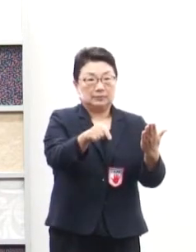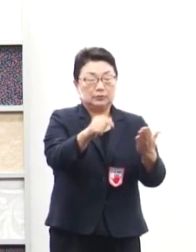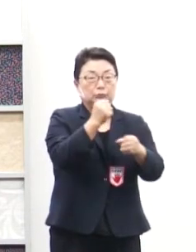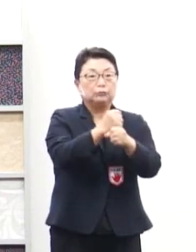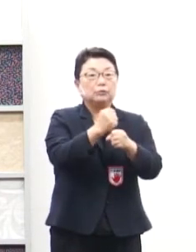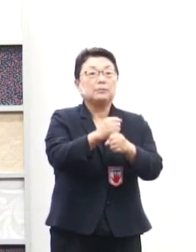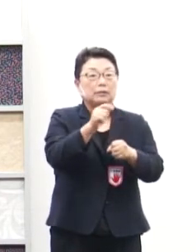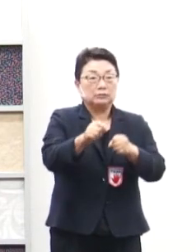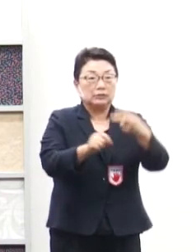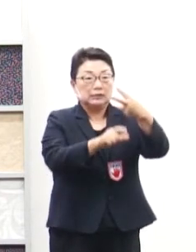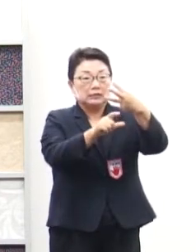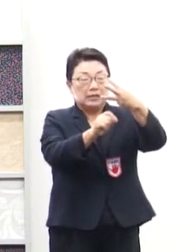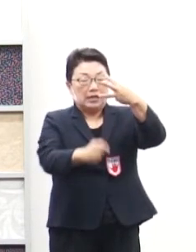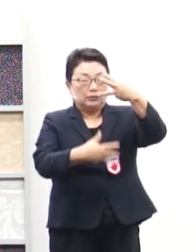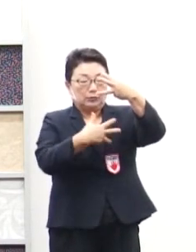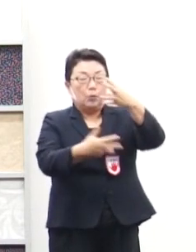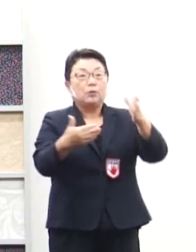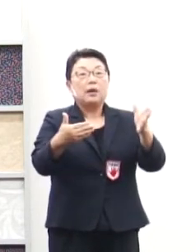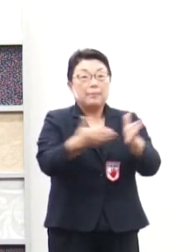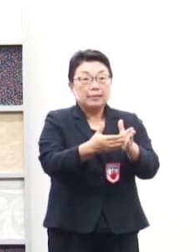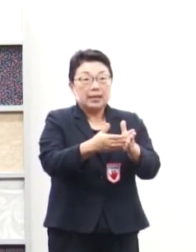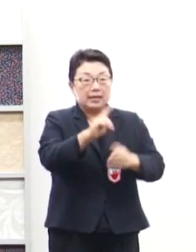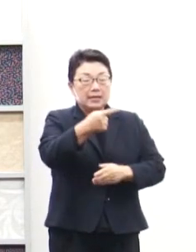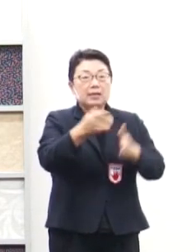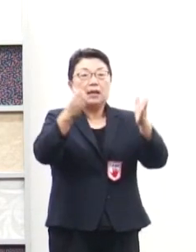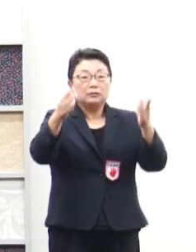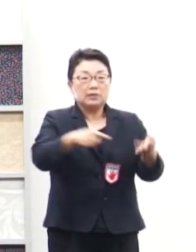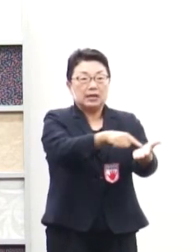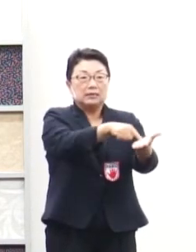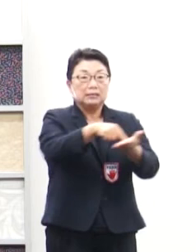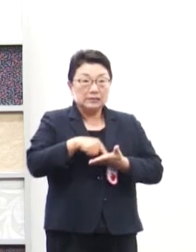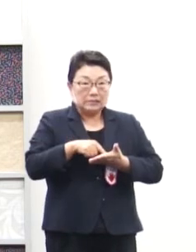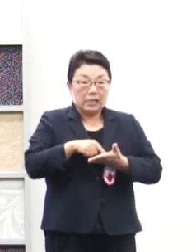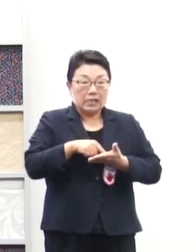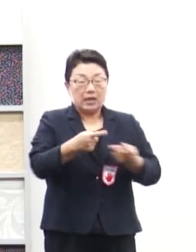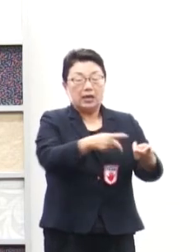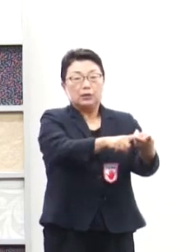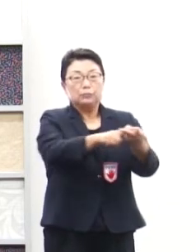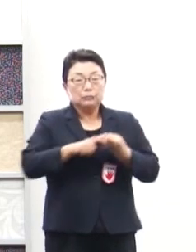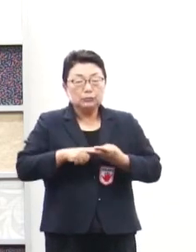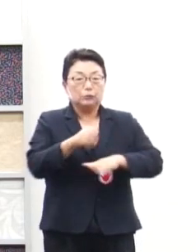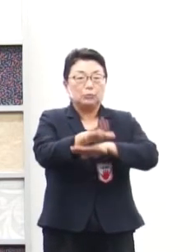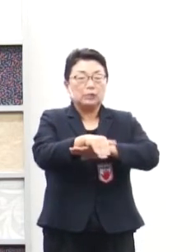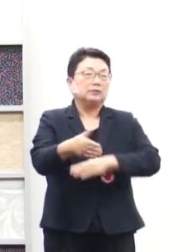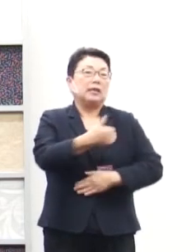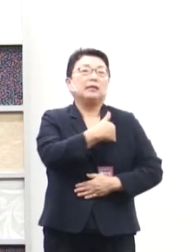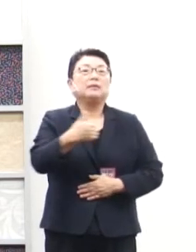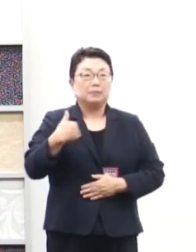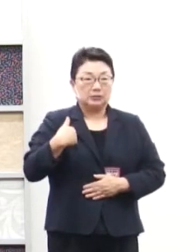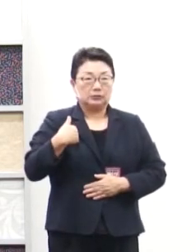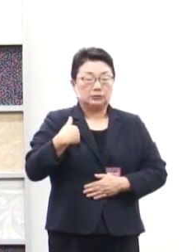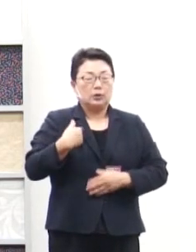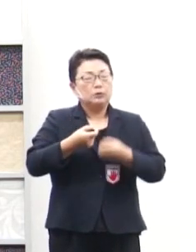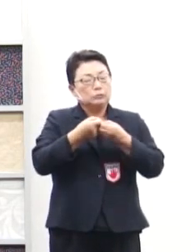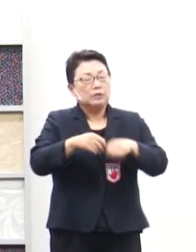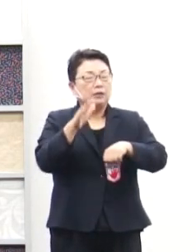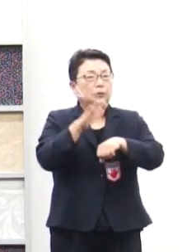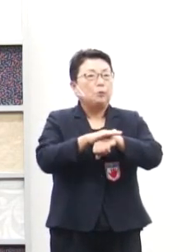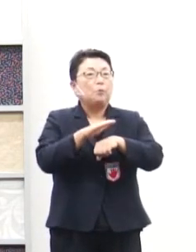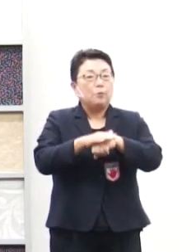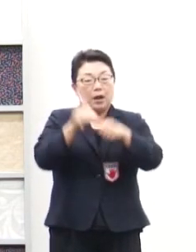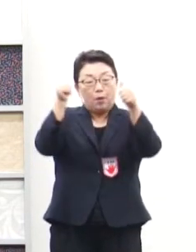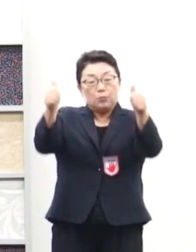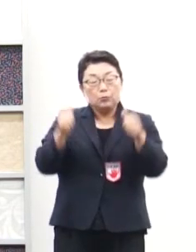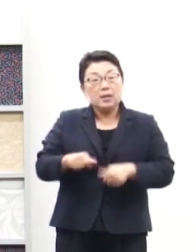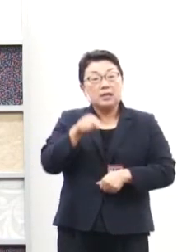日までの1ヶ月間オンライン申請あるいは郵送での受付を行います。詳しい申請方法などはホーム